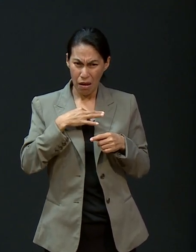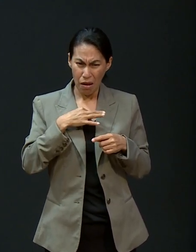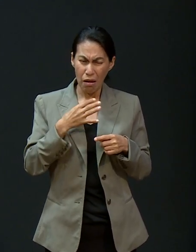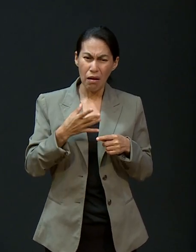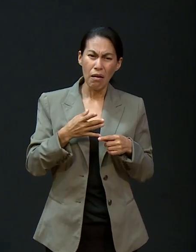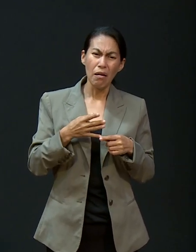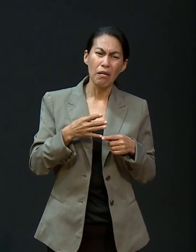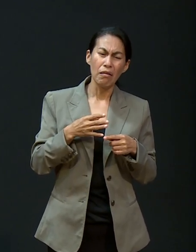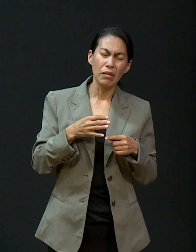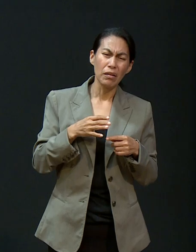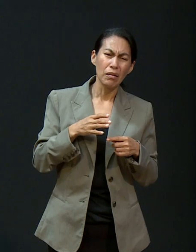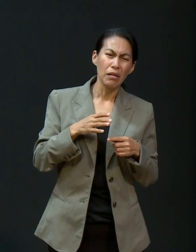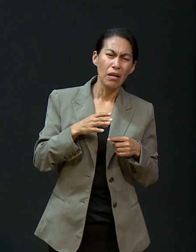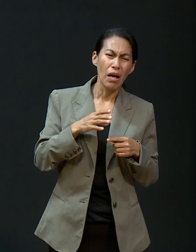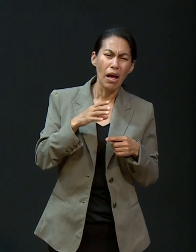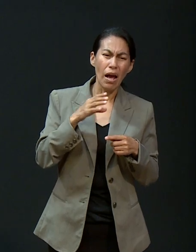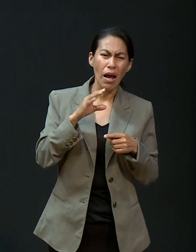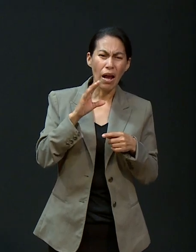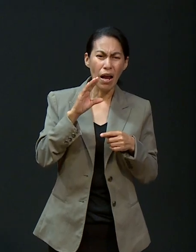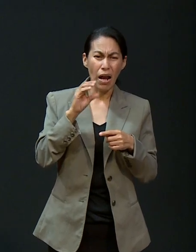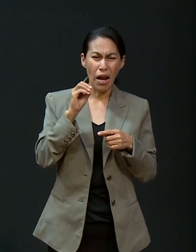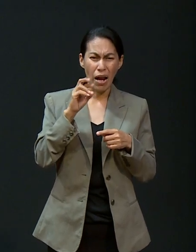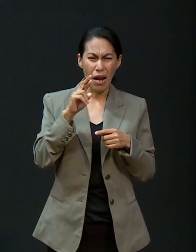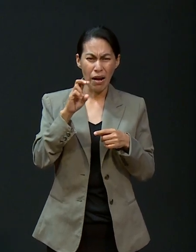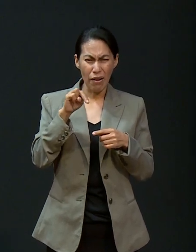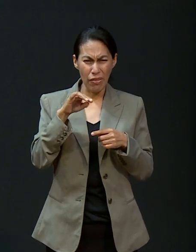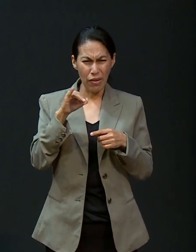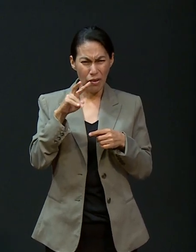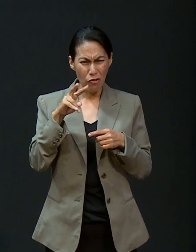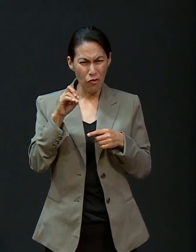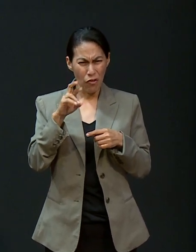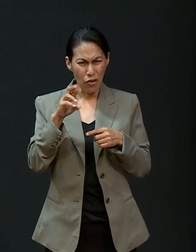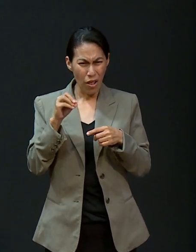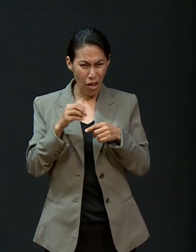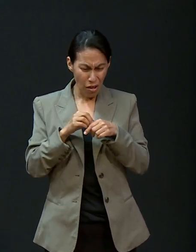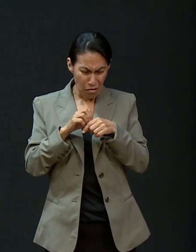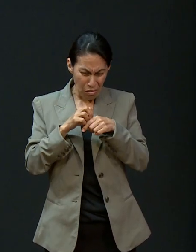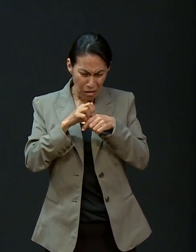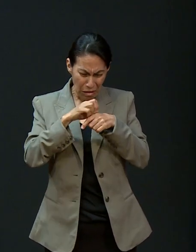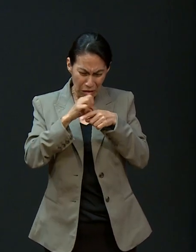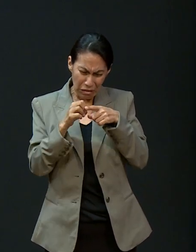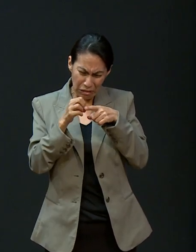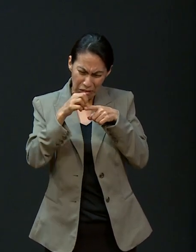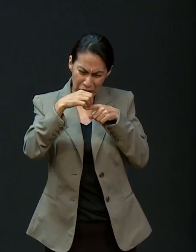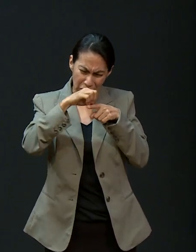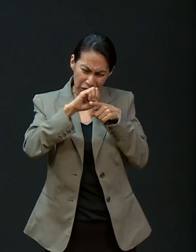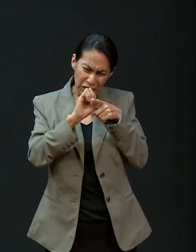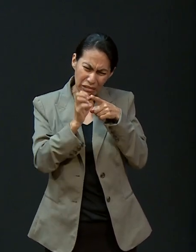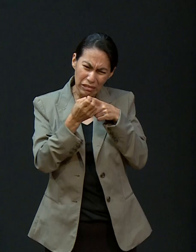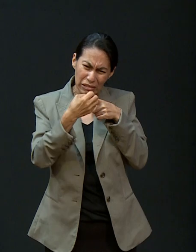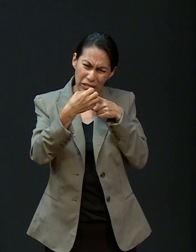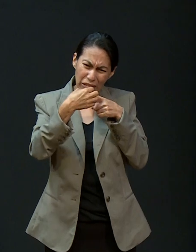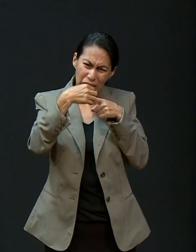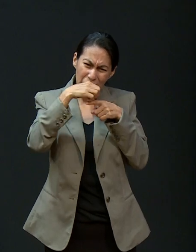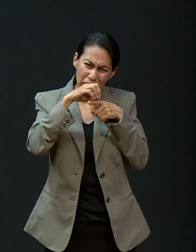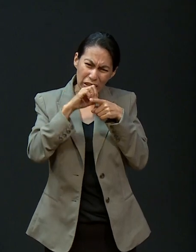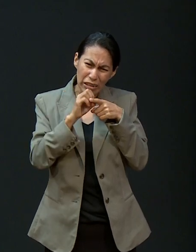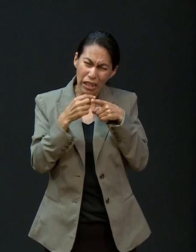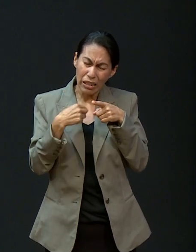esta bacteria, bacteria carnívora. Y yo dije, no, doctor, pienso en toda la vida de mi hijo, ¿no?